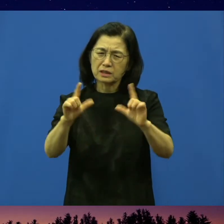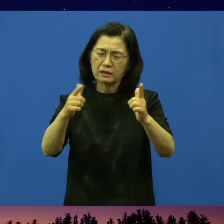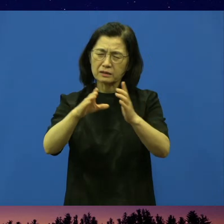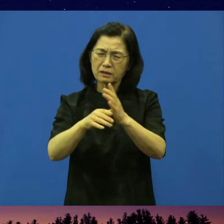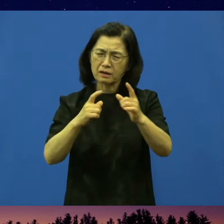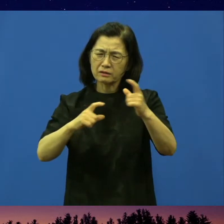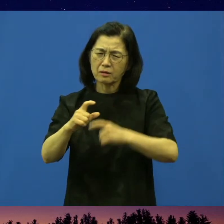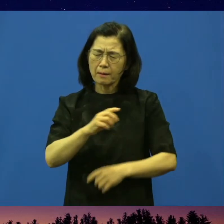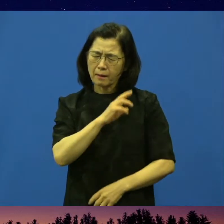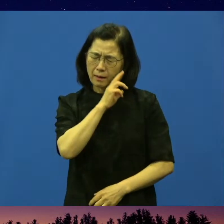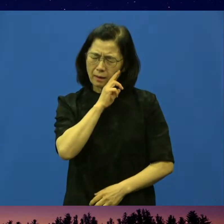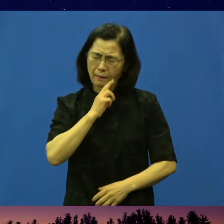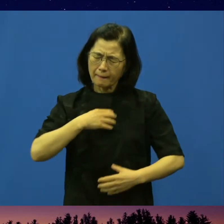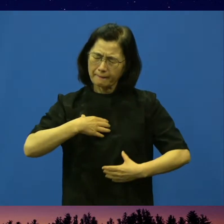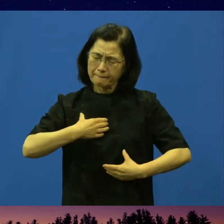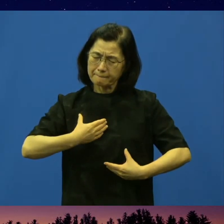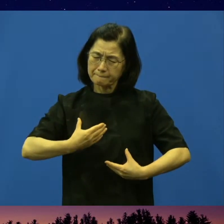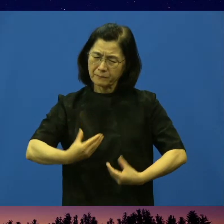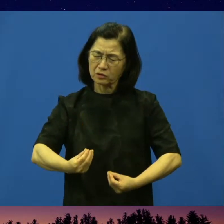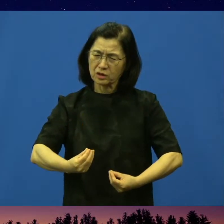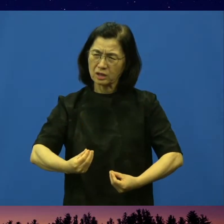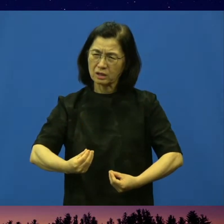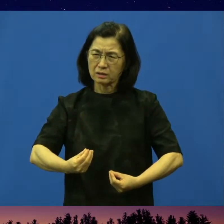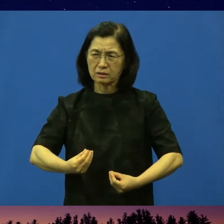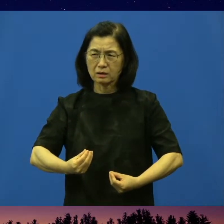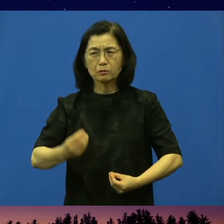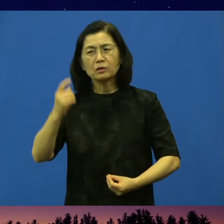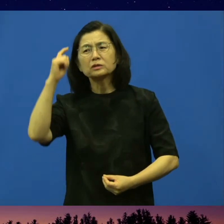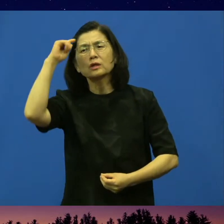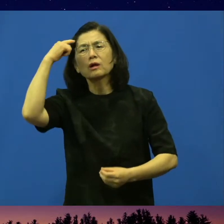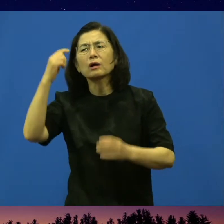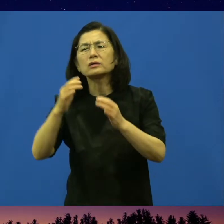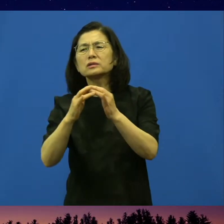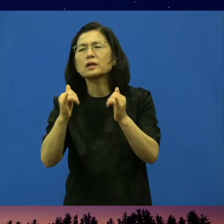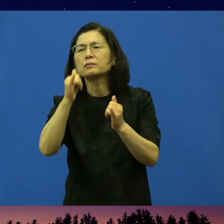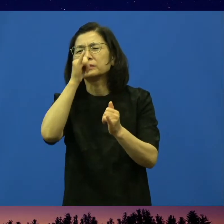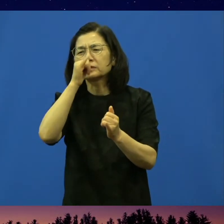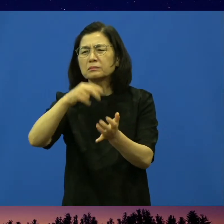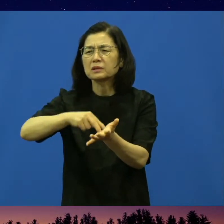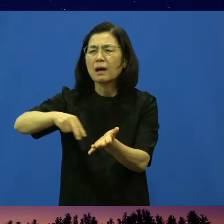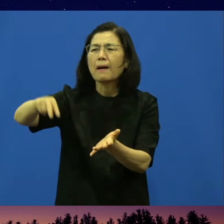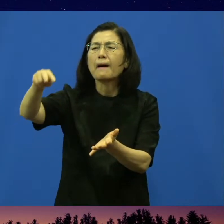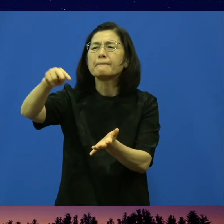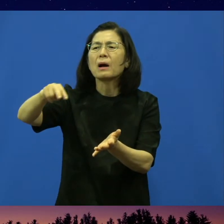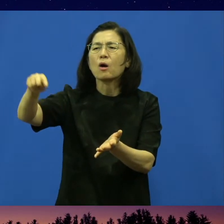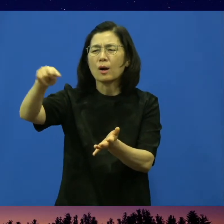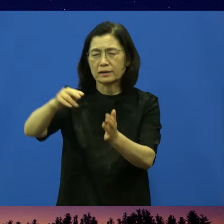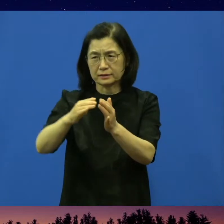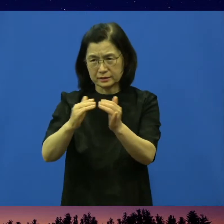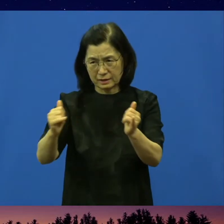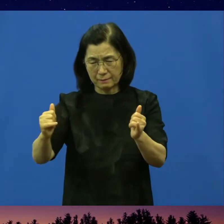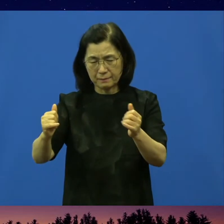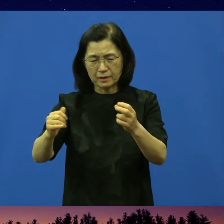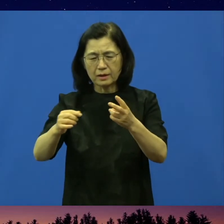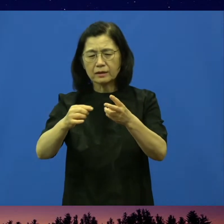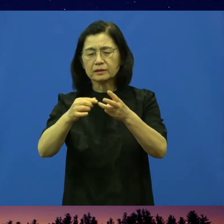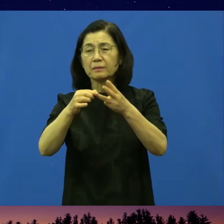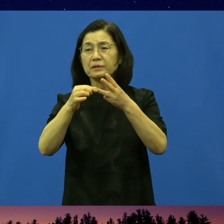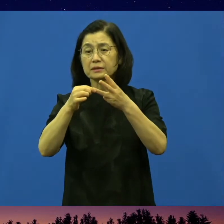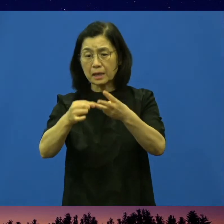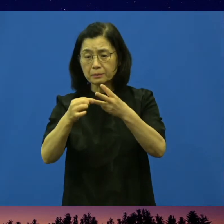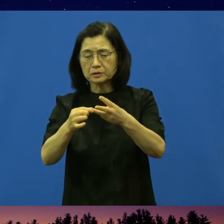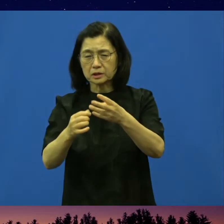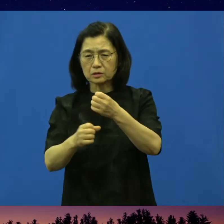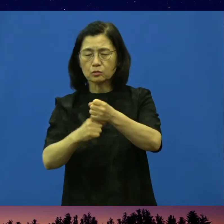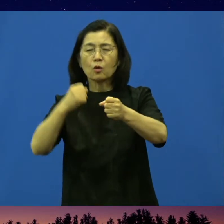분들이 방황하는 거죠. 아직. 그러다가 다시 회복하는 사람들이 있어요. 여러분 누구나 그렇습니다. 신앙의